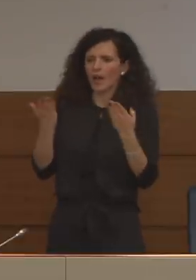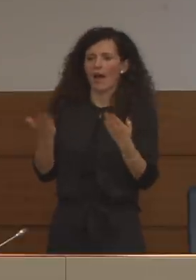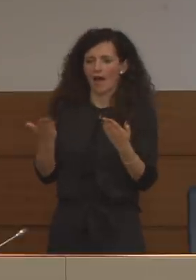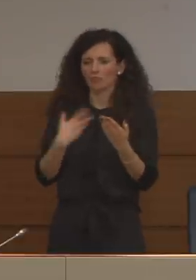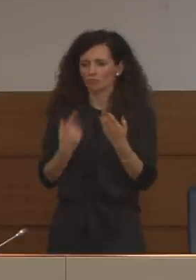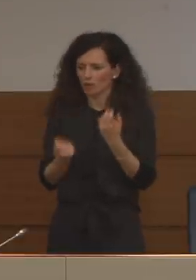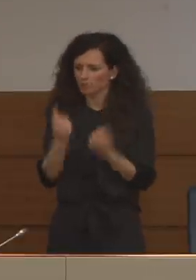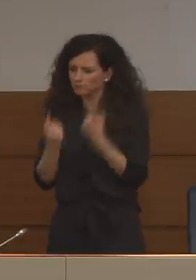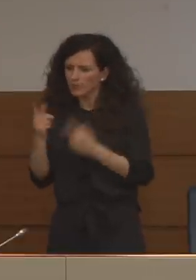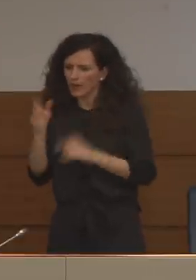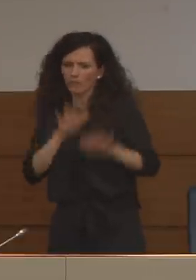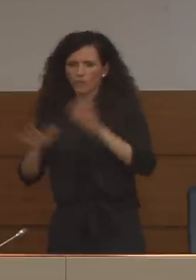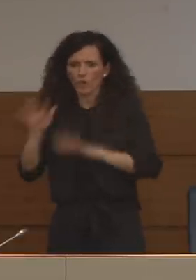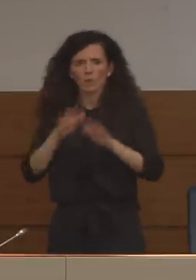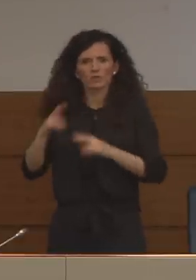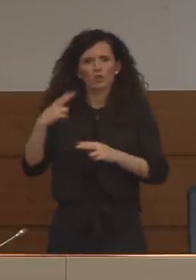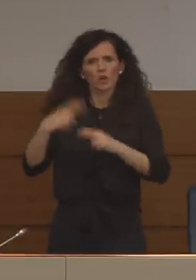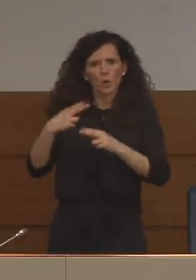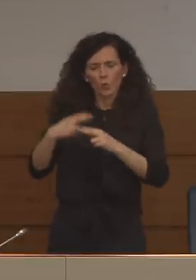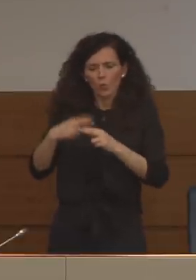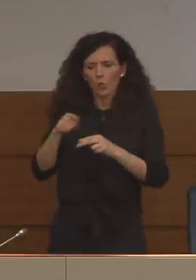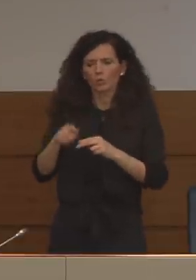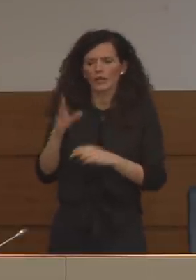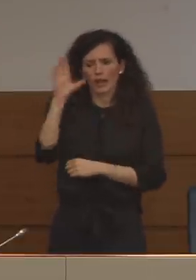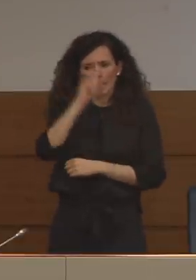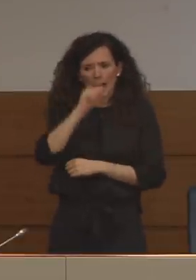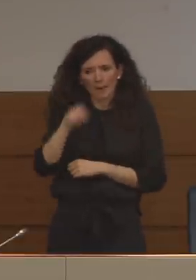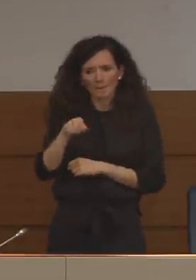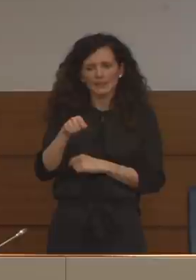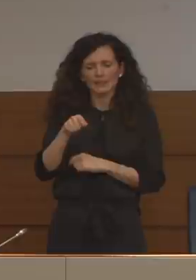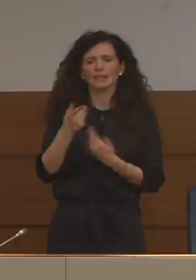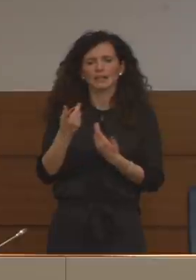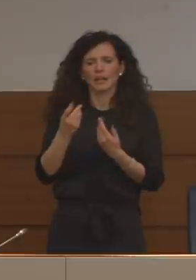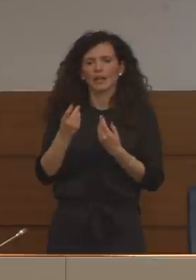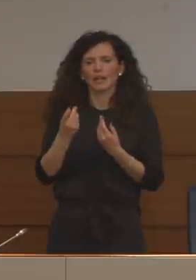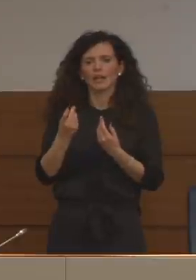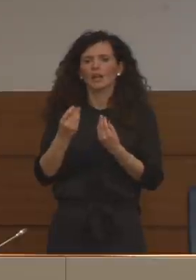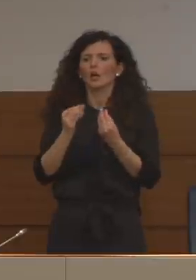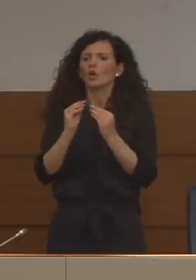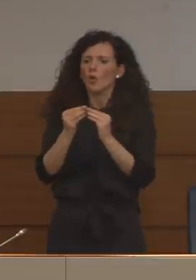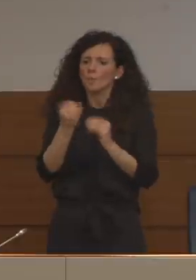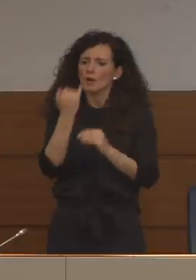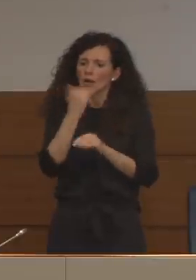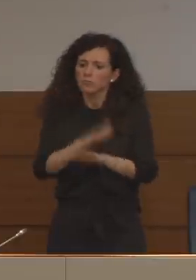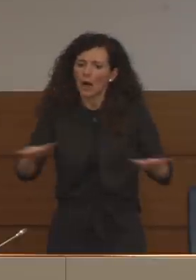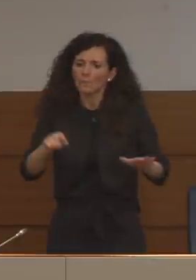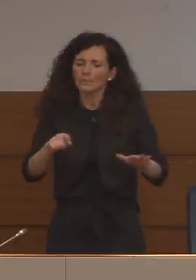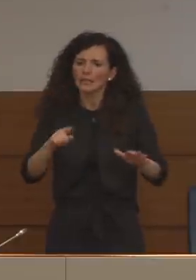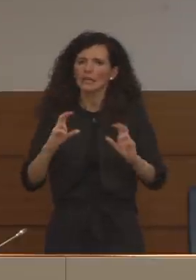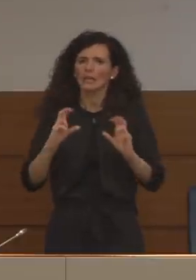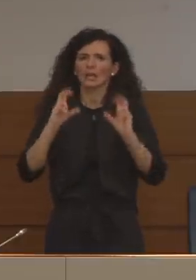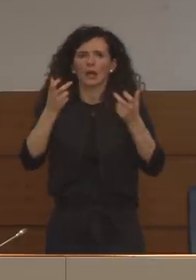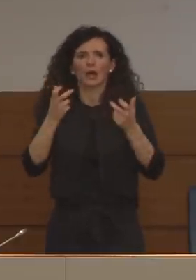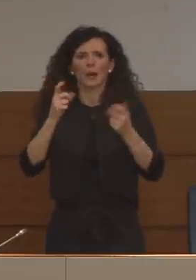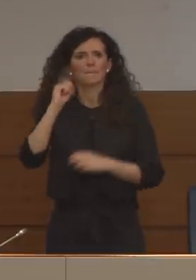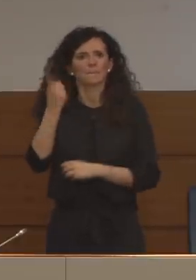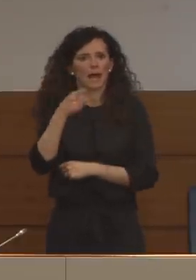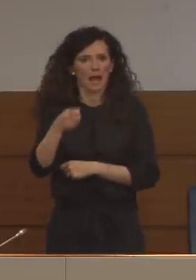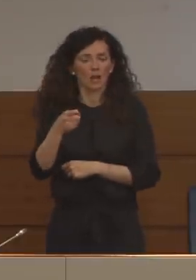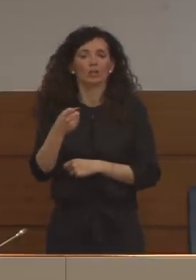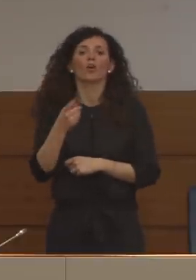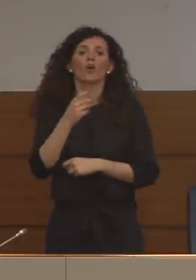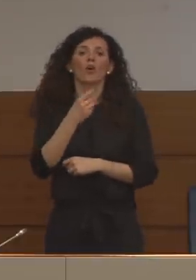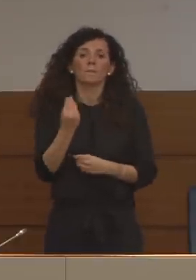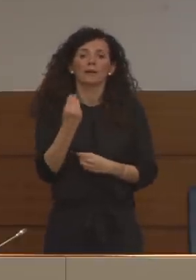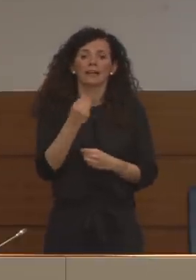per traslare questa capacità difensive dei bambini anche nei soggetti più fragili